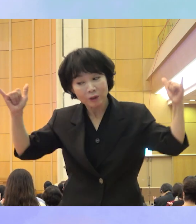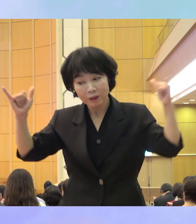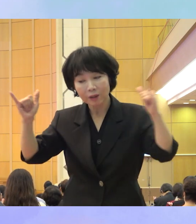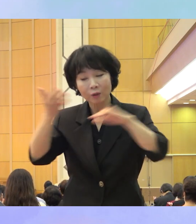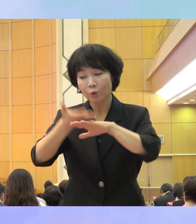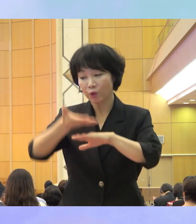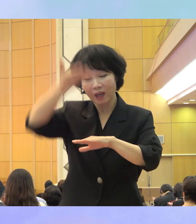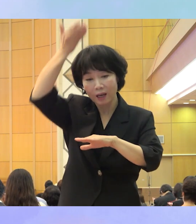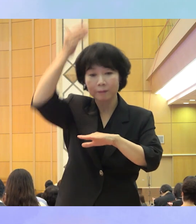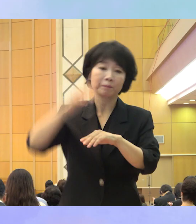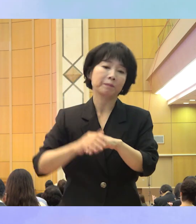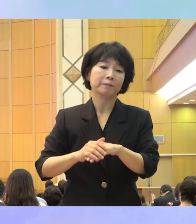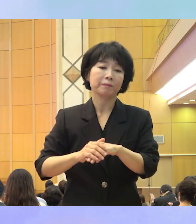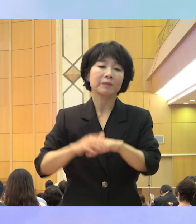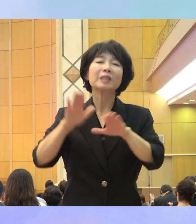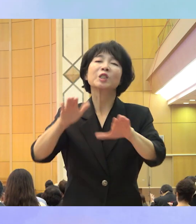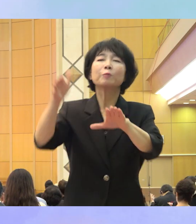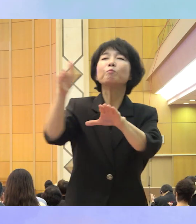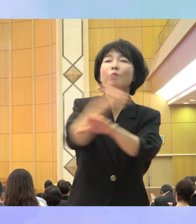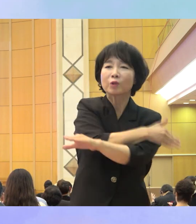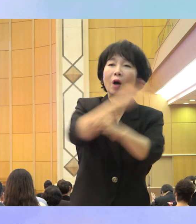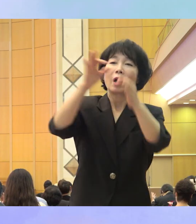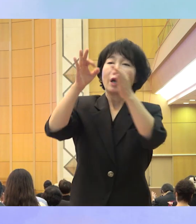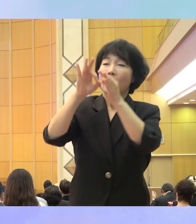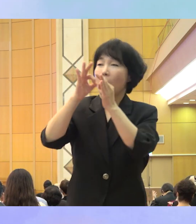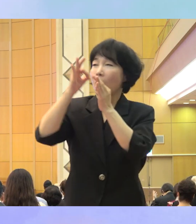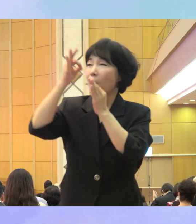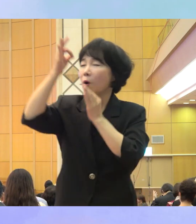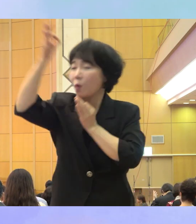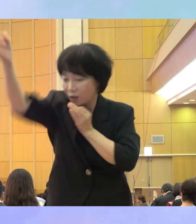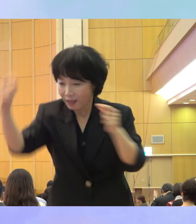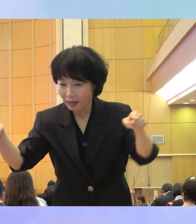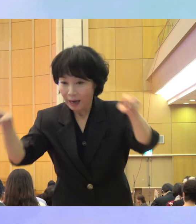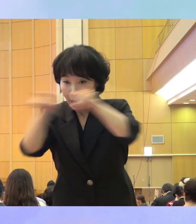모든 분들 위해 이제로부터